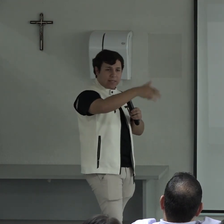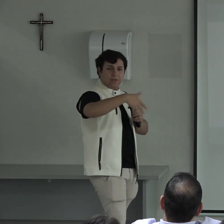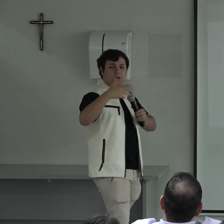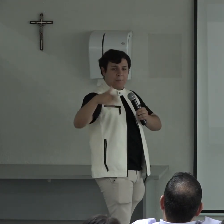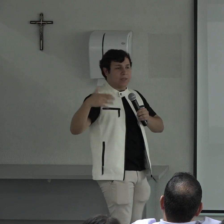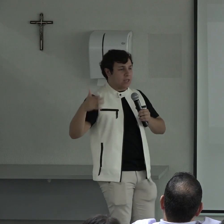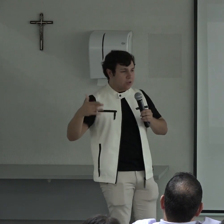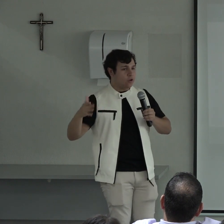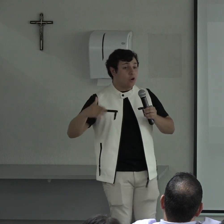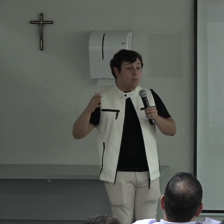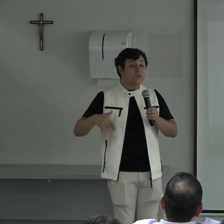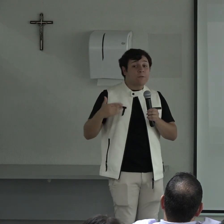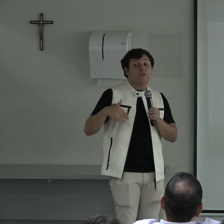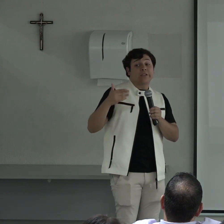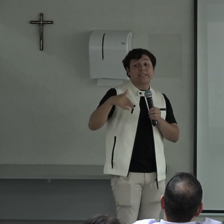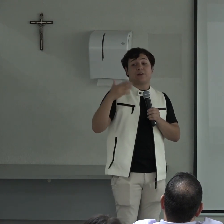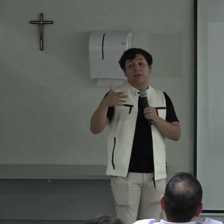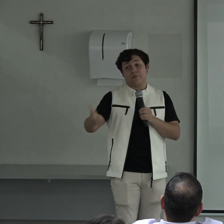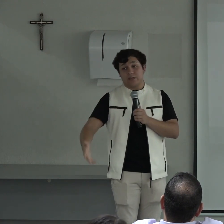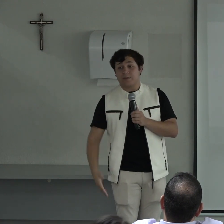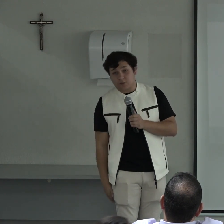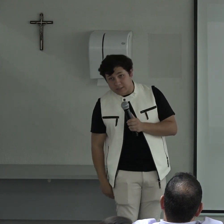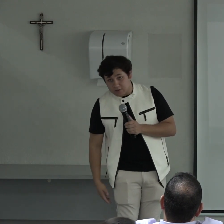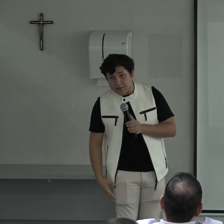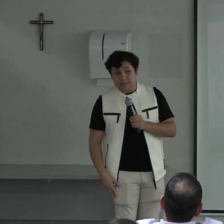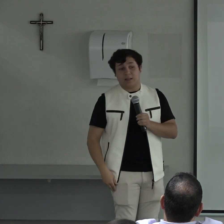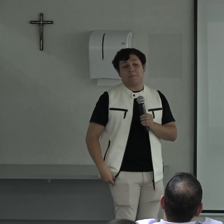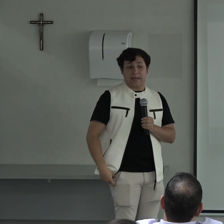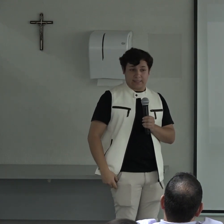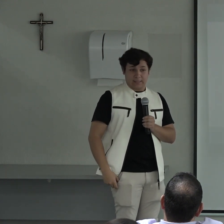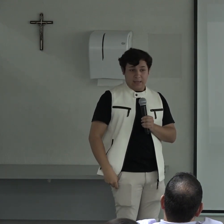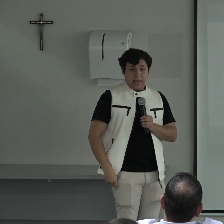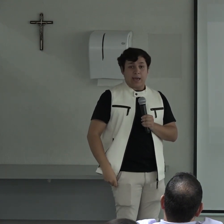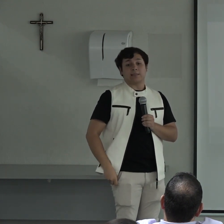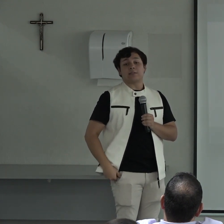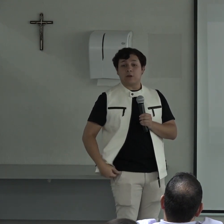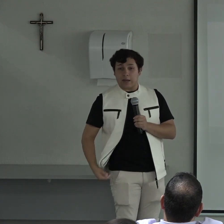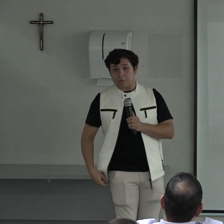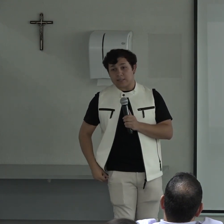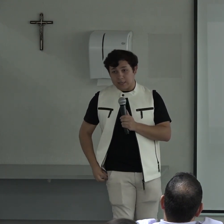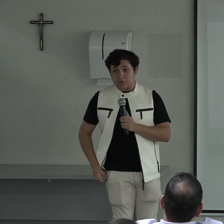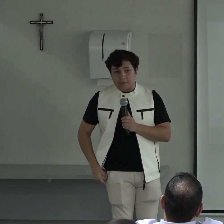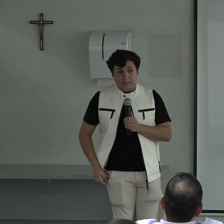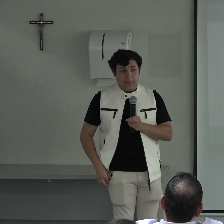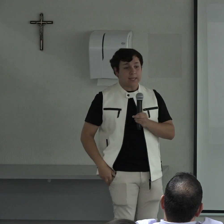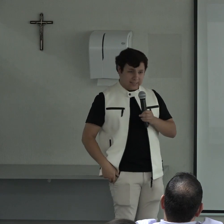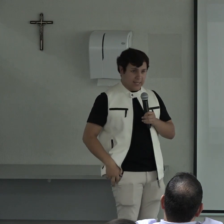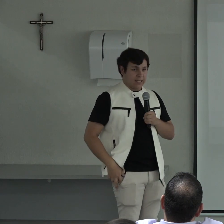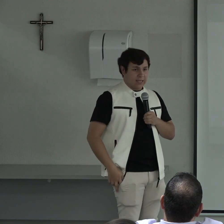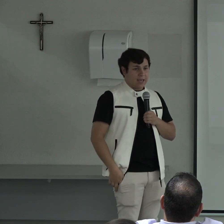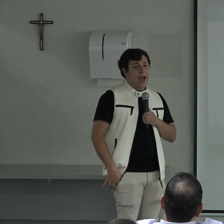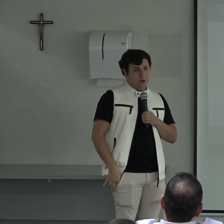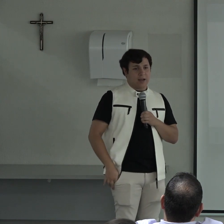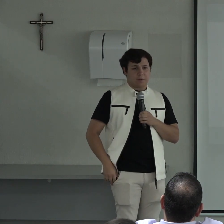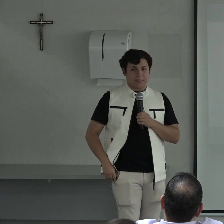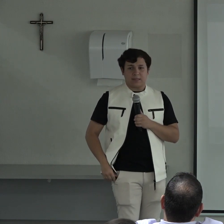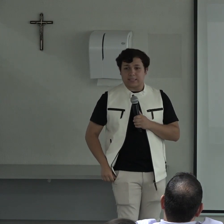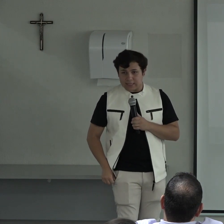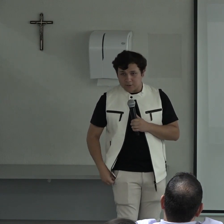pasando dependiendo cómo se fueron desarrollando las personas sordas en el país. ¿Existe una lengua de señas universal? Sí, hay una lengua de señas